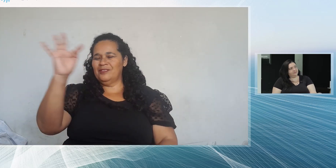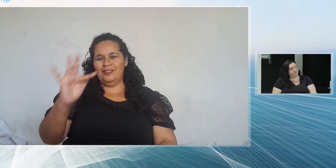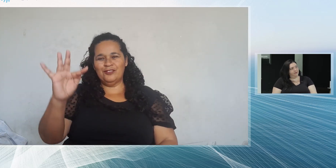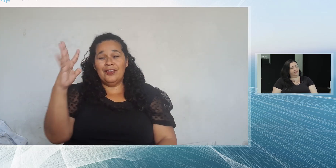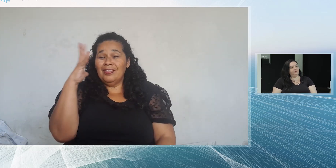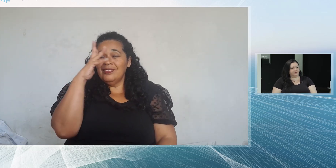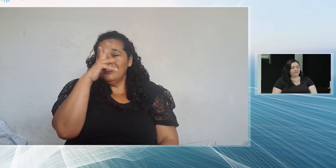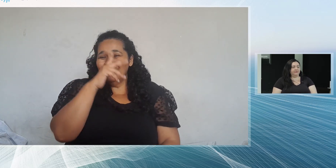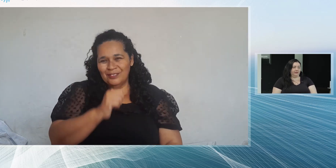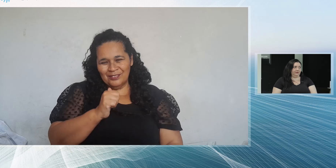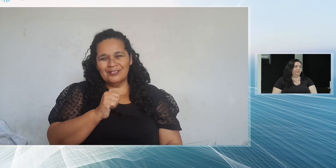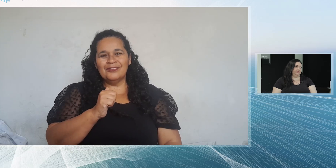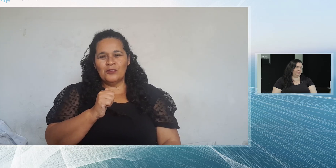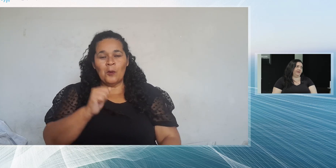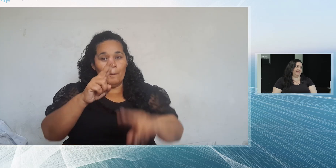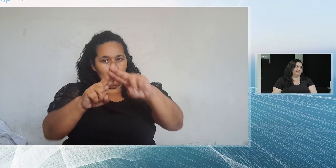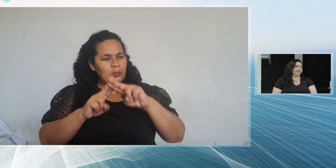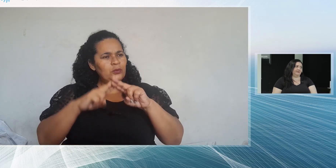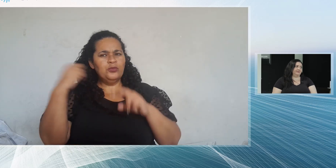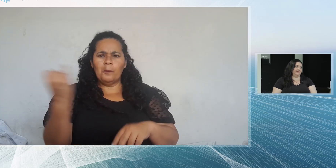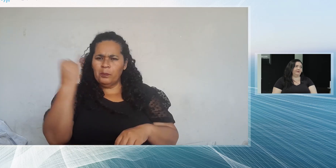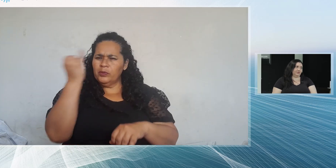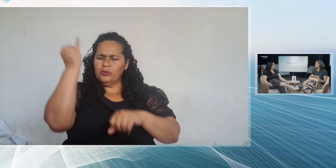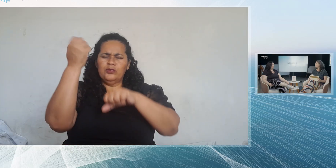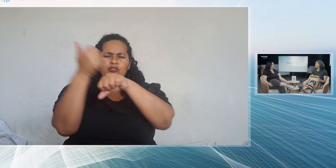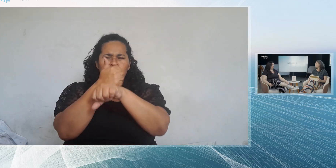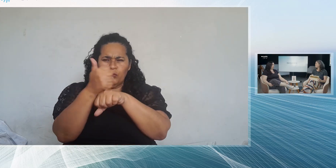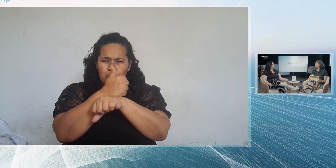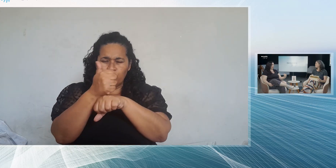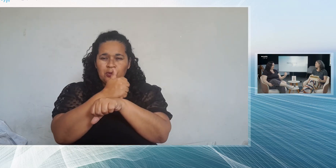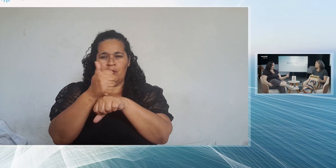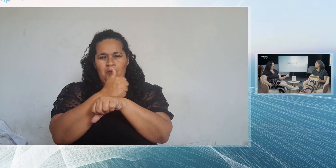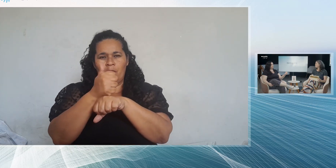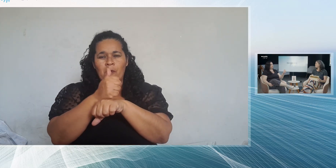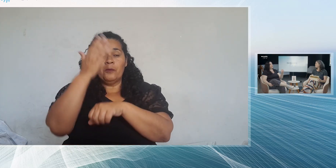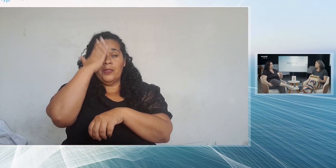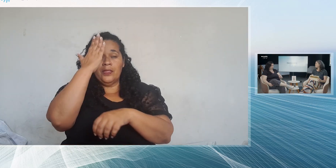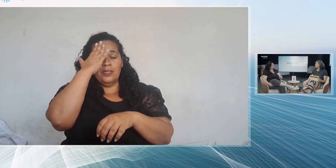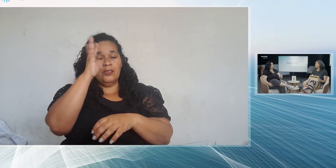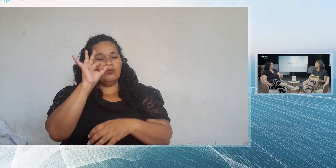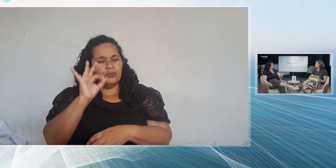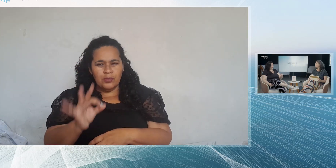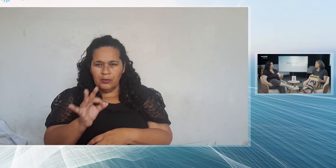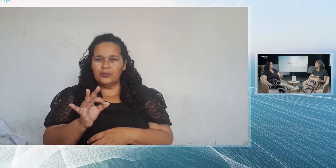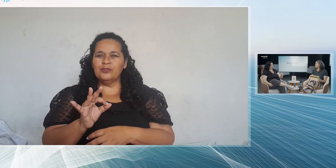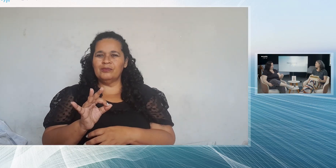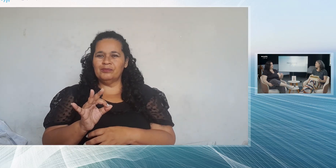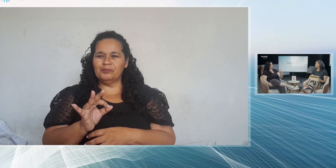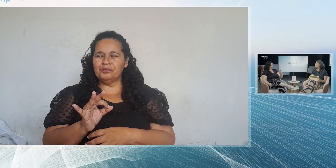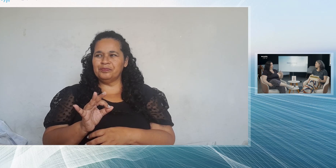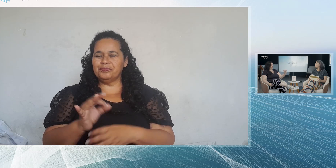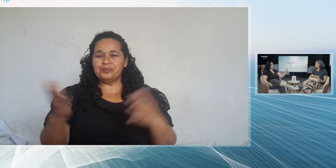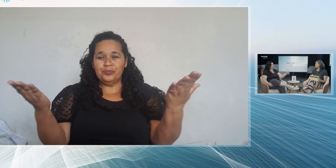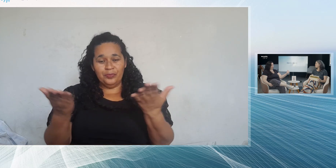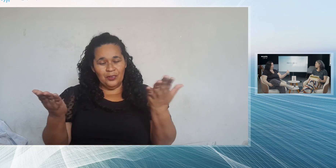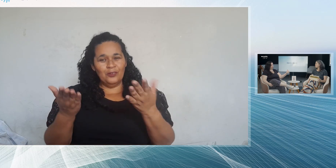uma profissão. Então, sim, tem muitas diferenças, sim, significativas quando a gente traz um diagnóstico e a pessoa procura as intervenções